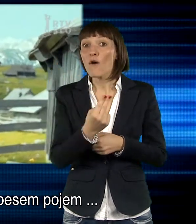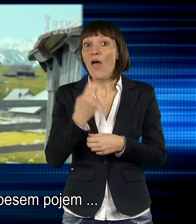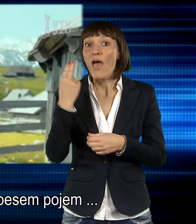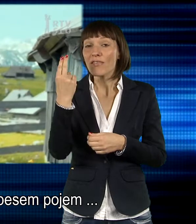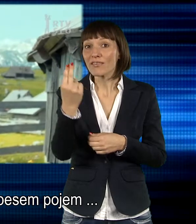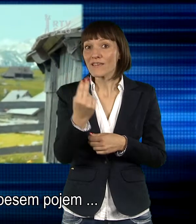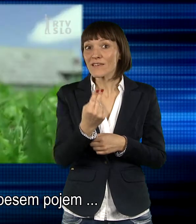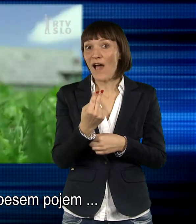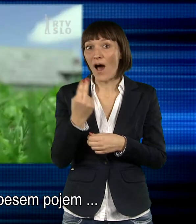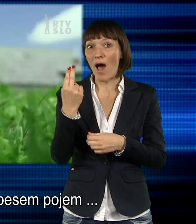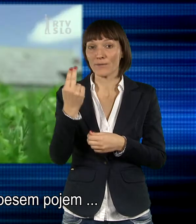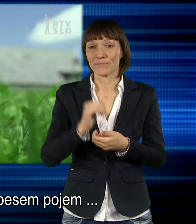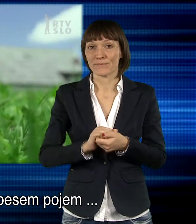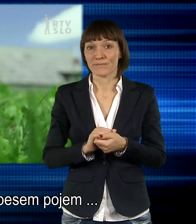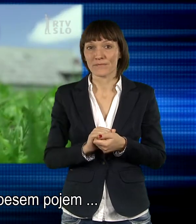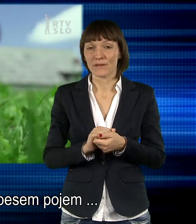Slovenija,